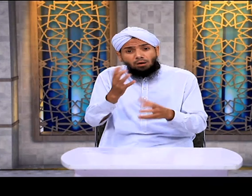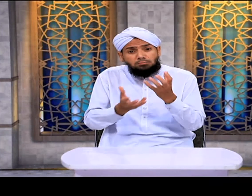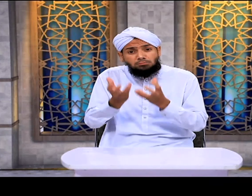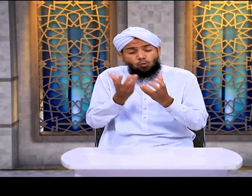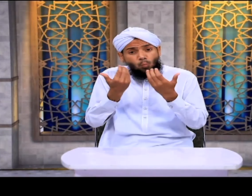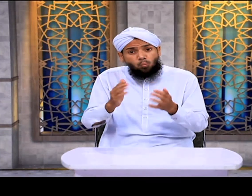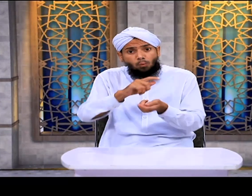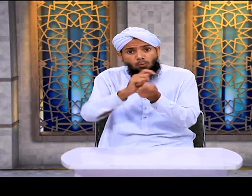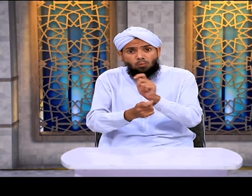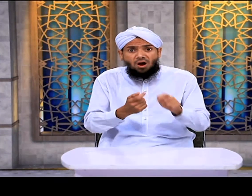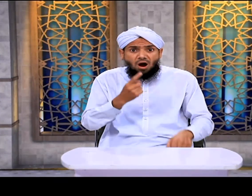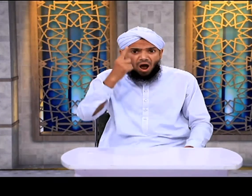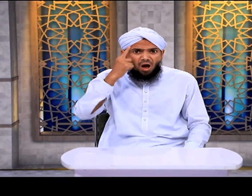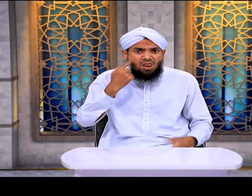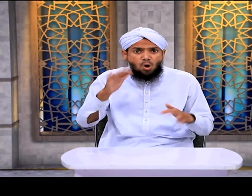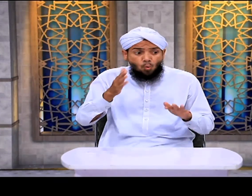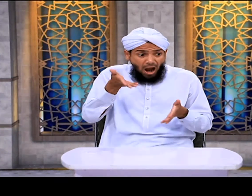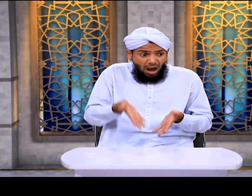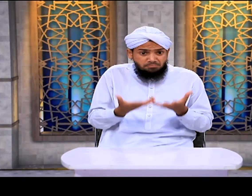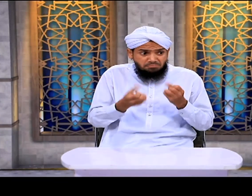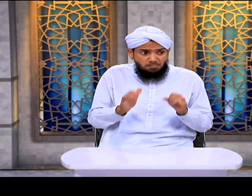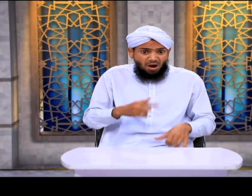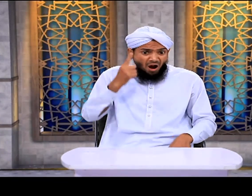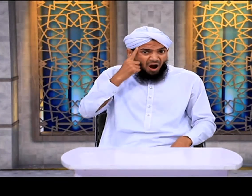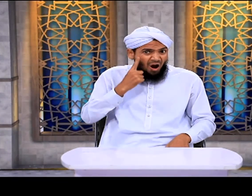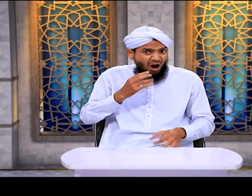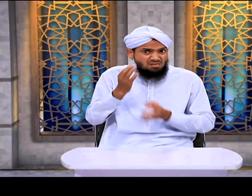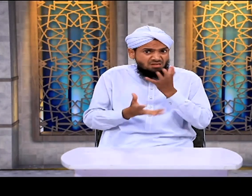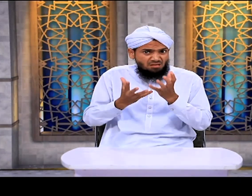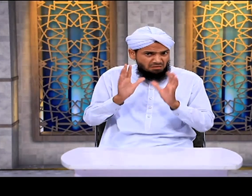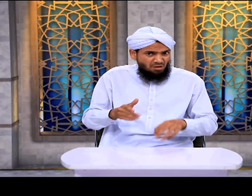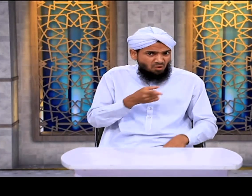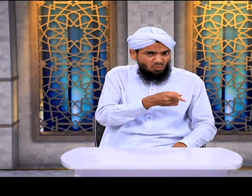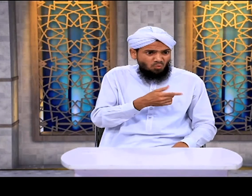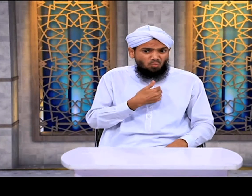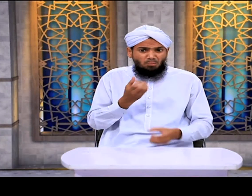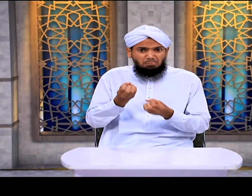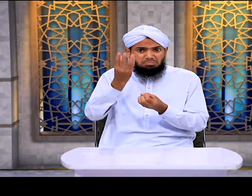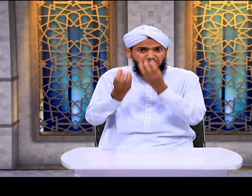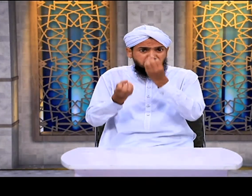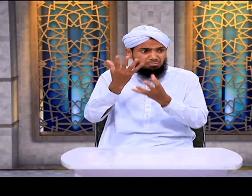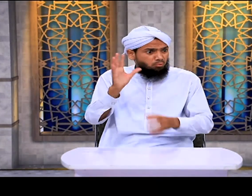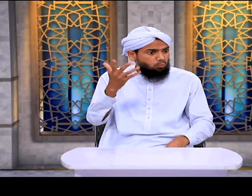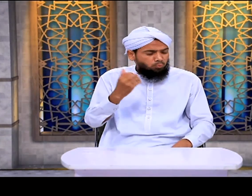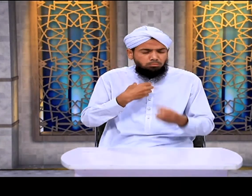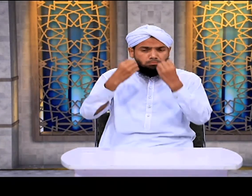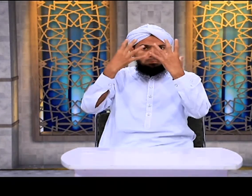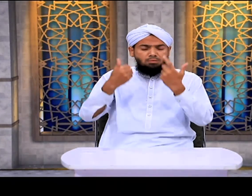گئی۔ اب جہنم کی آگ بالکل سیاہ ہے، نہ اس میں چنگاری روشن ہوتی ہے، نہ اس کا بھڑکنا ختم ہوتا